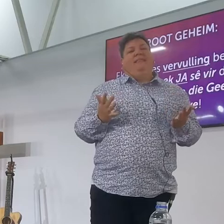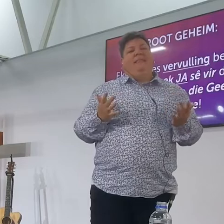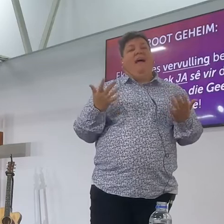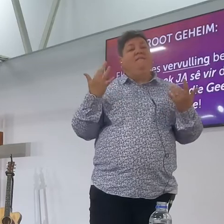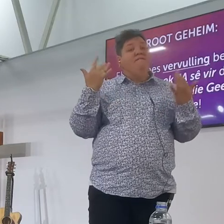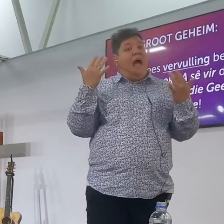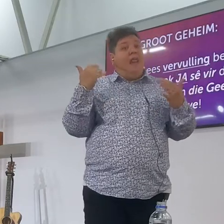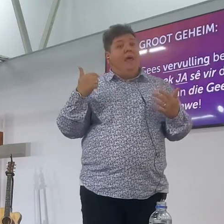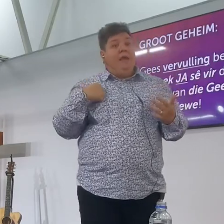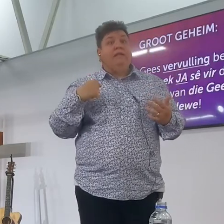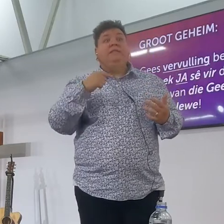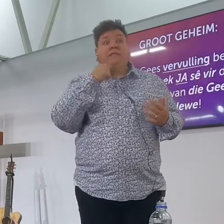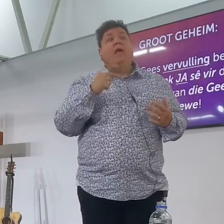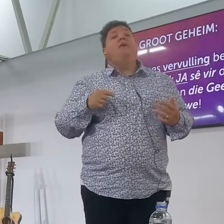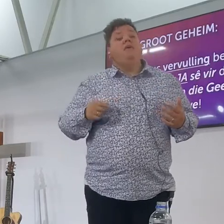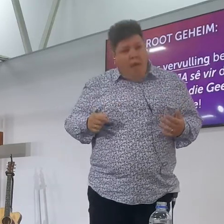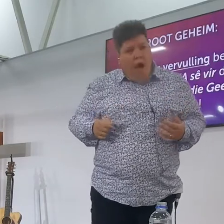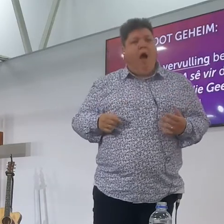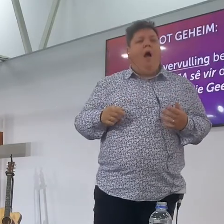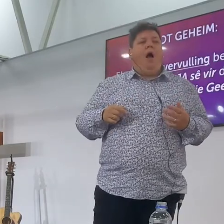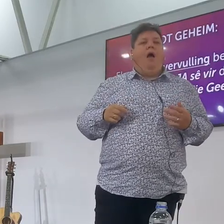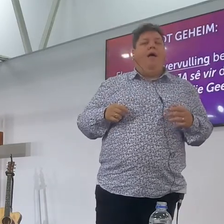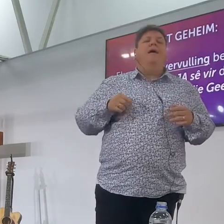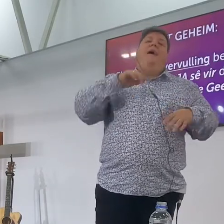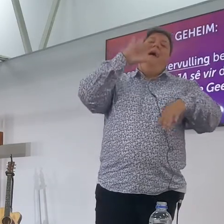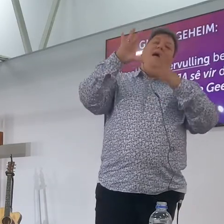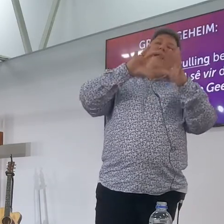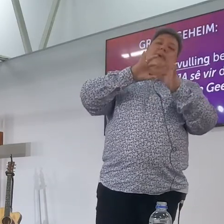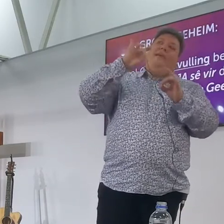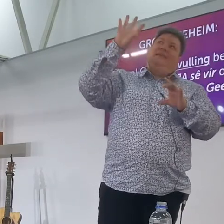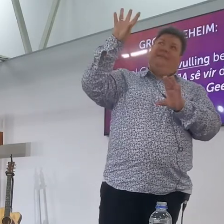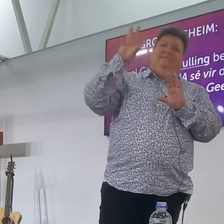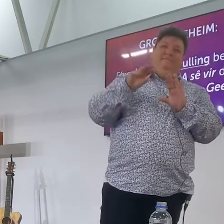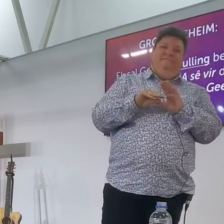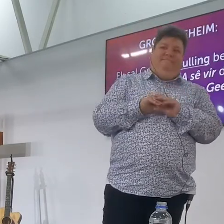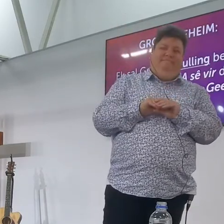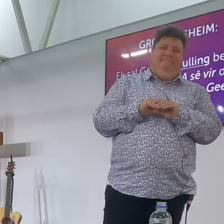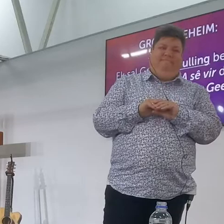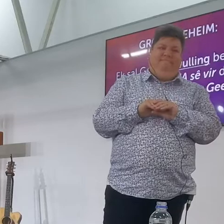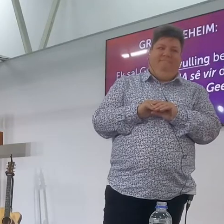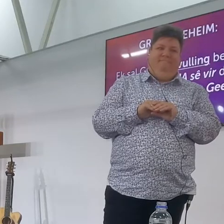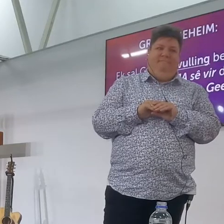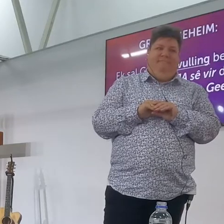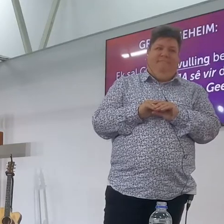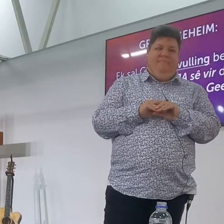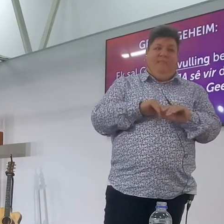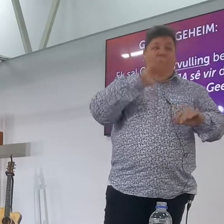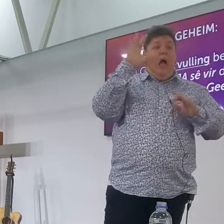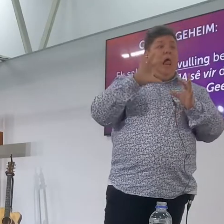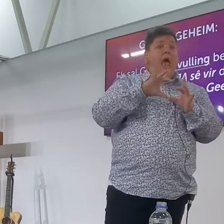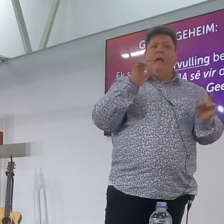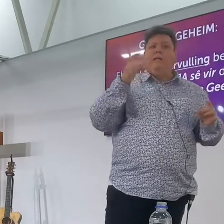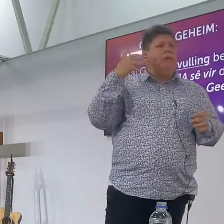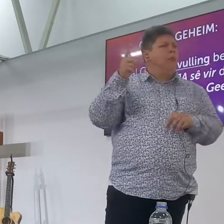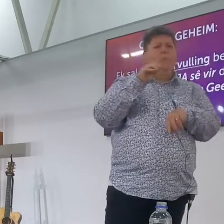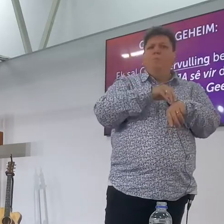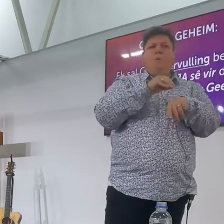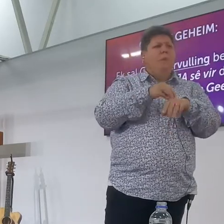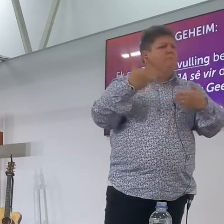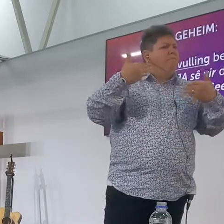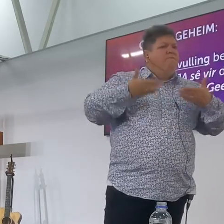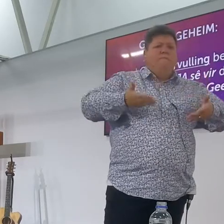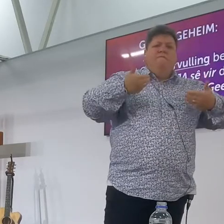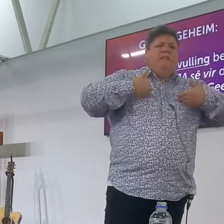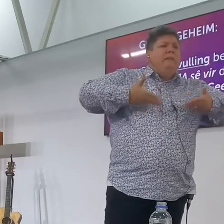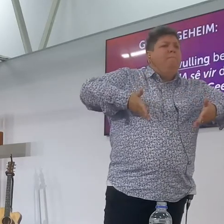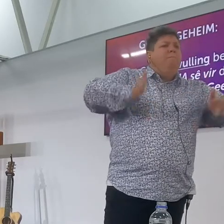ek elke keer ja sê wanneer die Heilige Gees in my lewe werk. En weet jy wat? Die Heilige Gees het nie 'n probleem om vir my die pad te wys